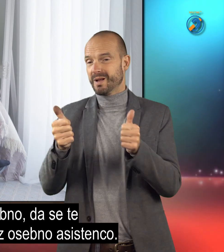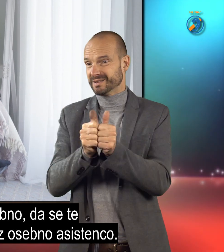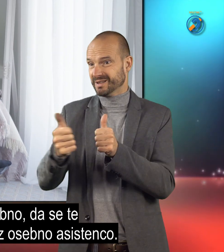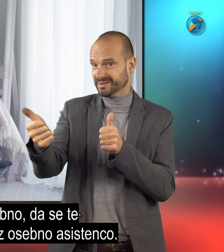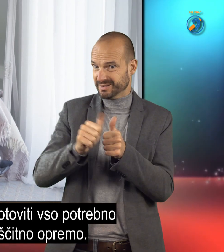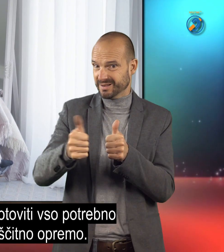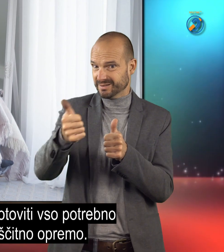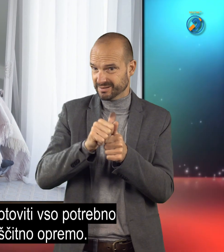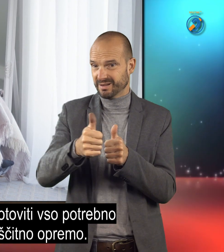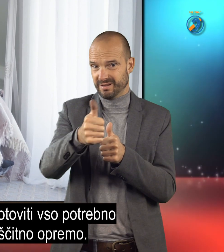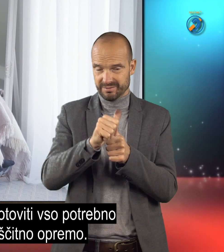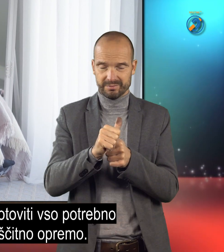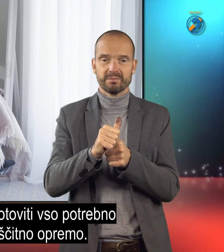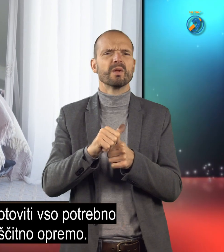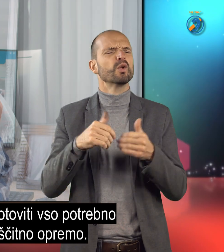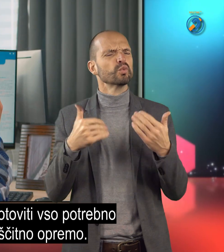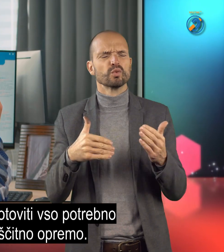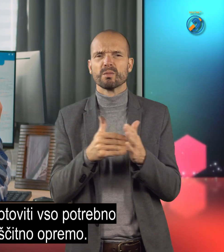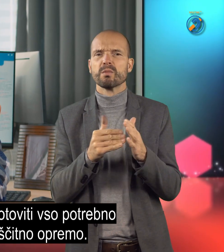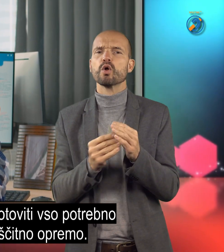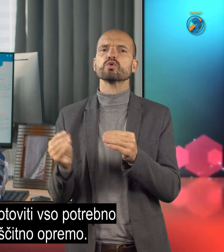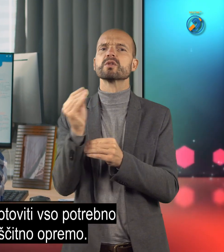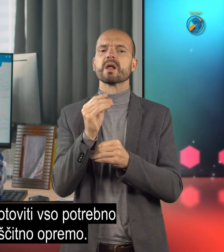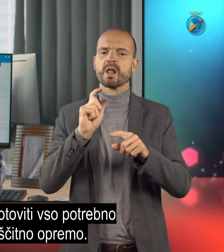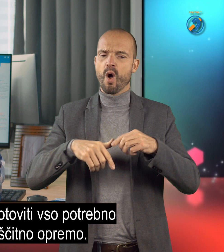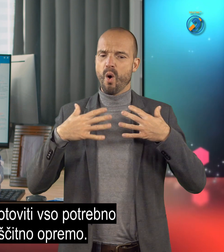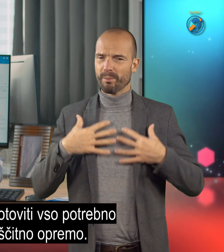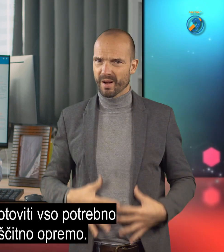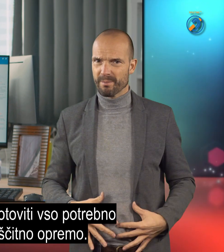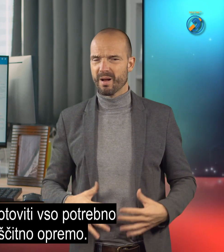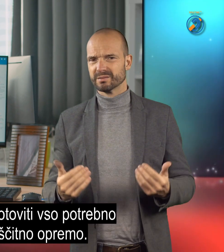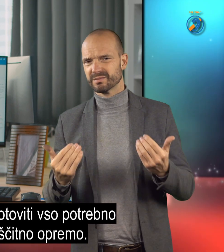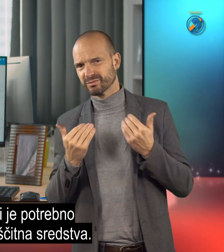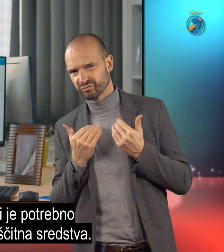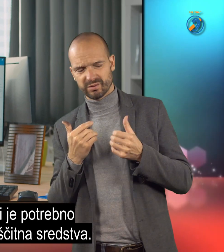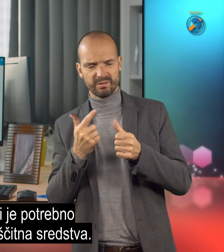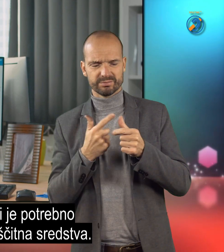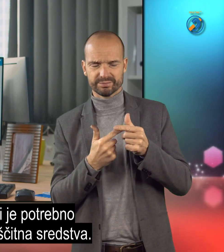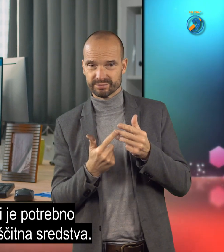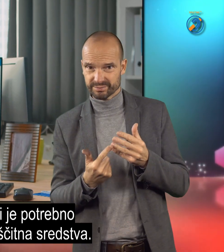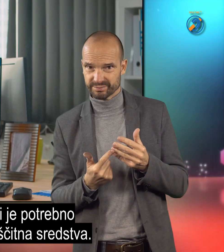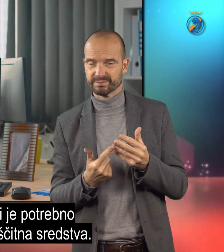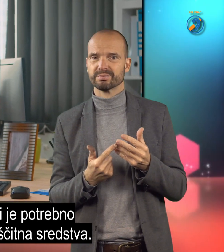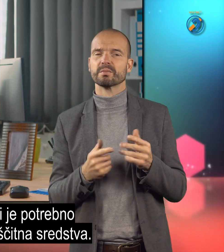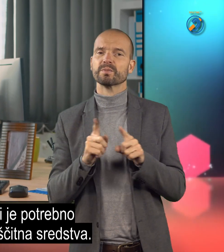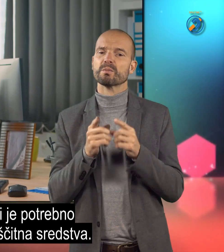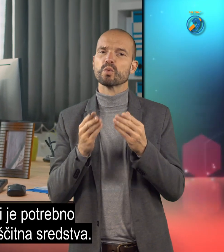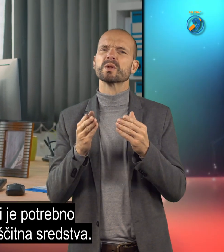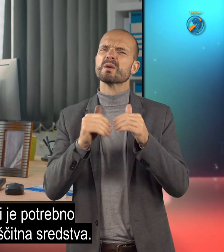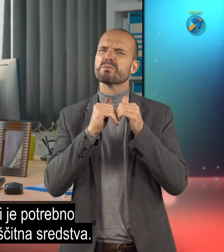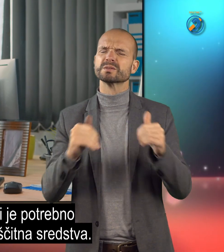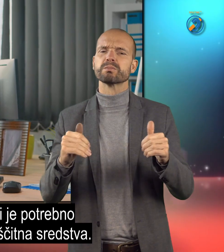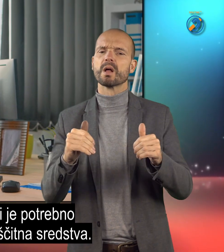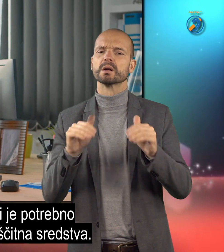asistence. Potrebno je zagotoviti vso potrebno dodatno opremo, tudi tukaj je potem potrebno zagotoviti te, bi rekel,